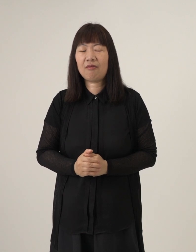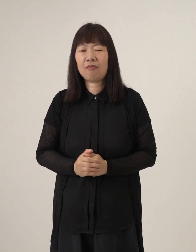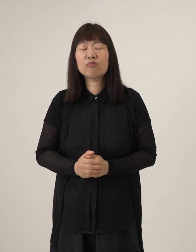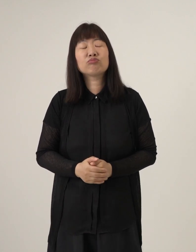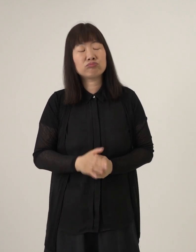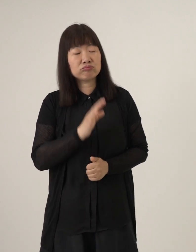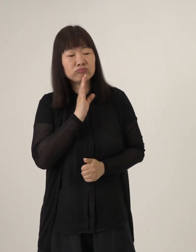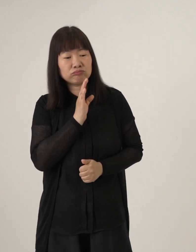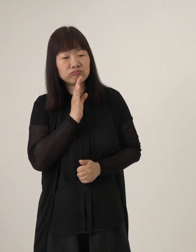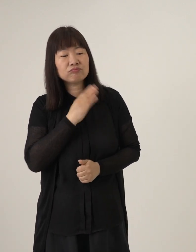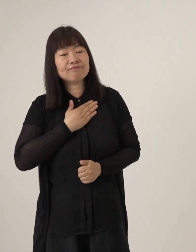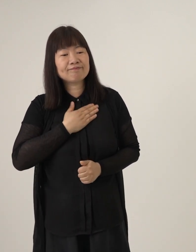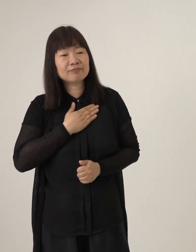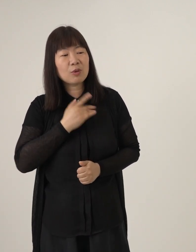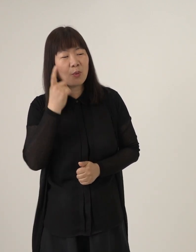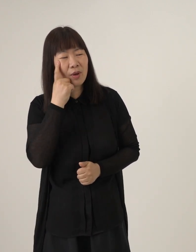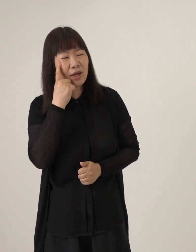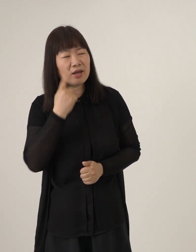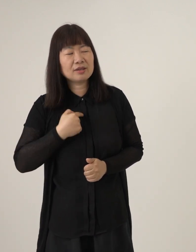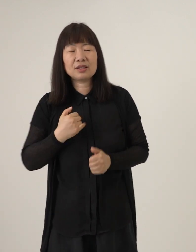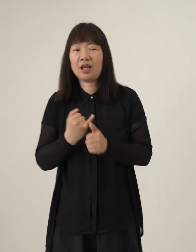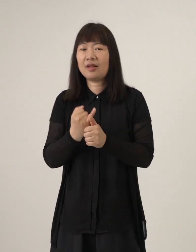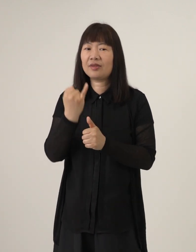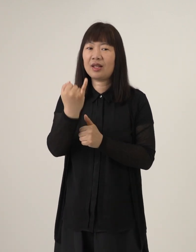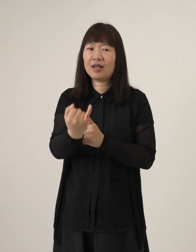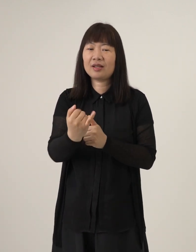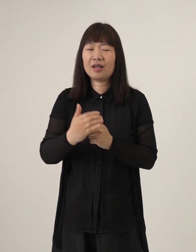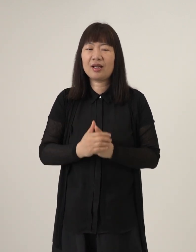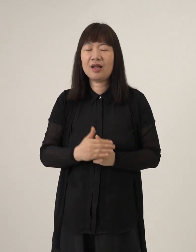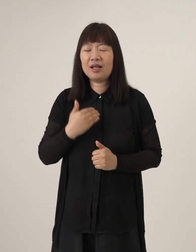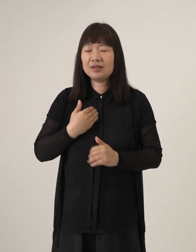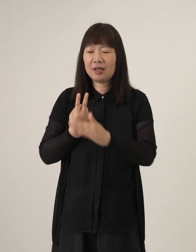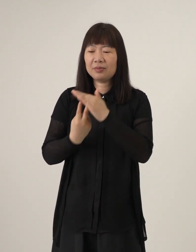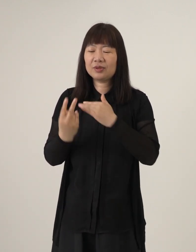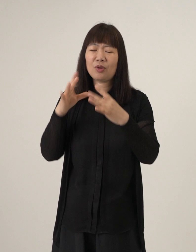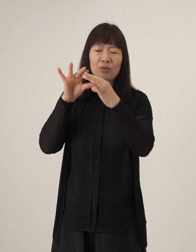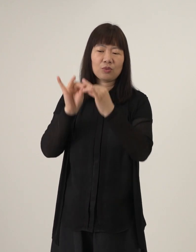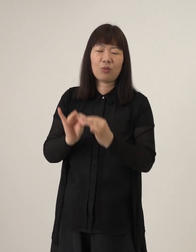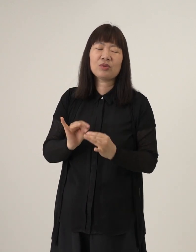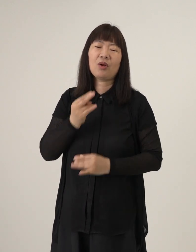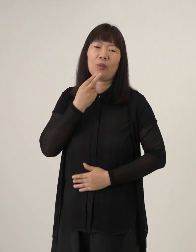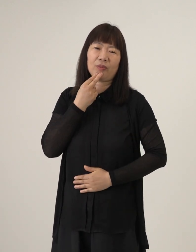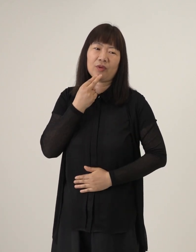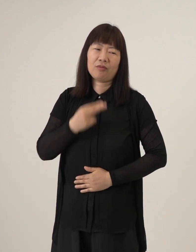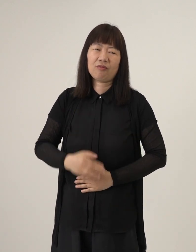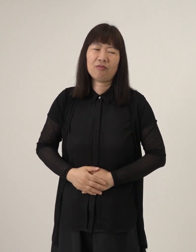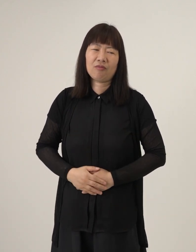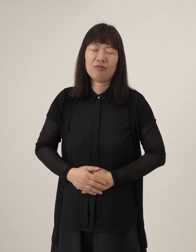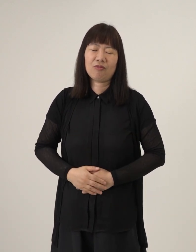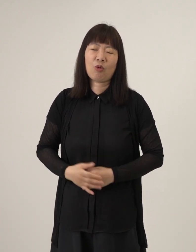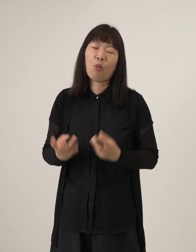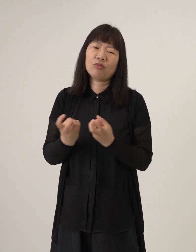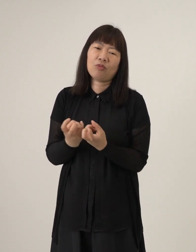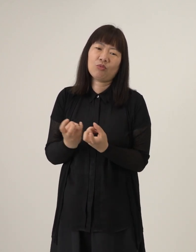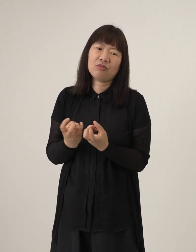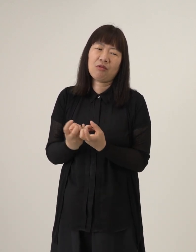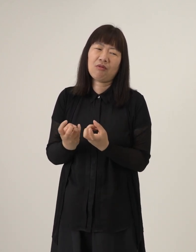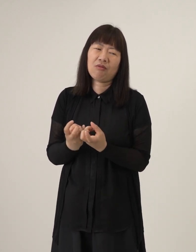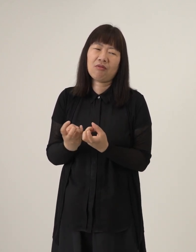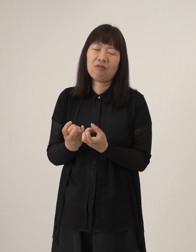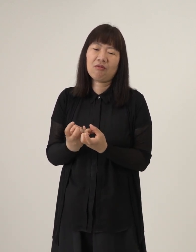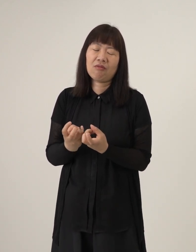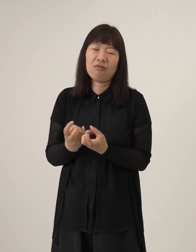그런데요, 제 아내가 제 비전에 동의하지 않습니다. 이걸 어떻게 해야 되나요?